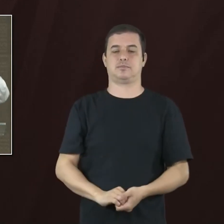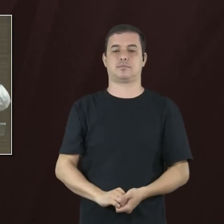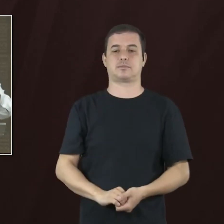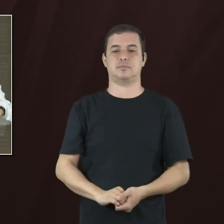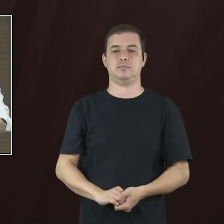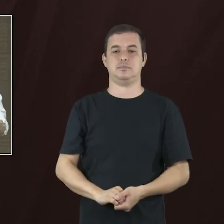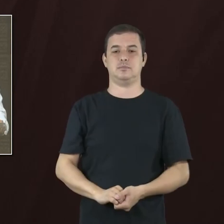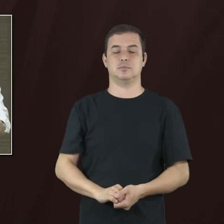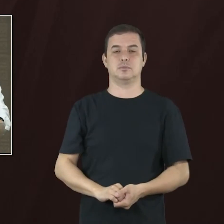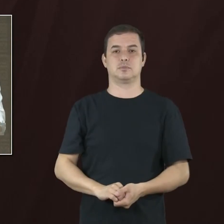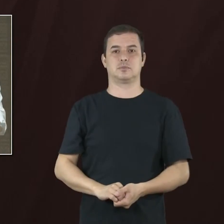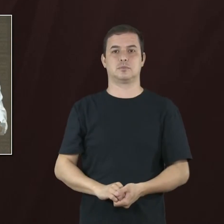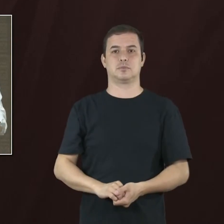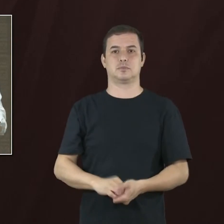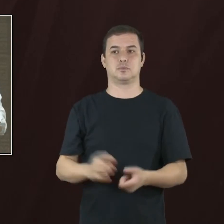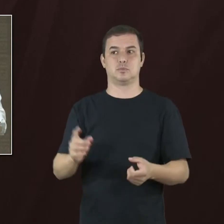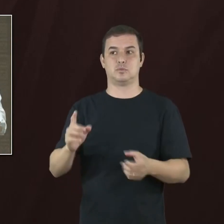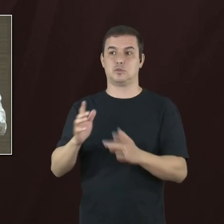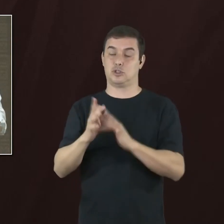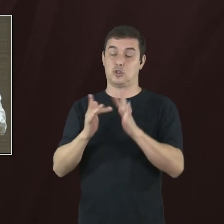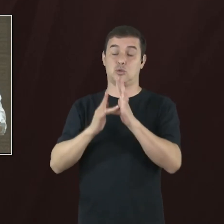Vamos trazer o Senhor de volta.